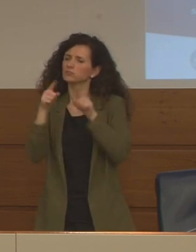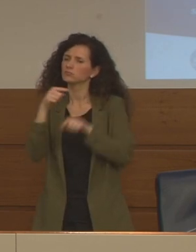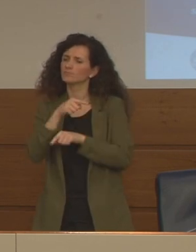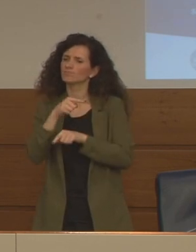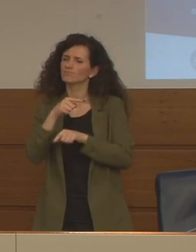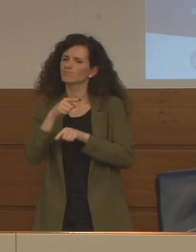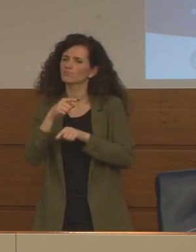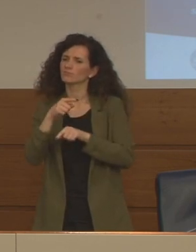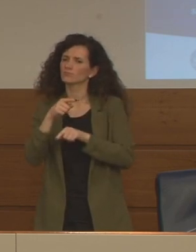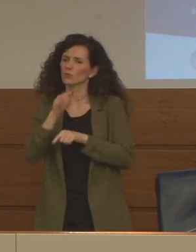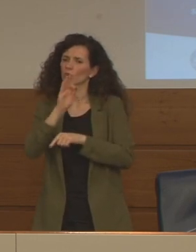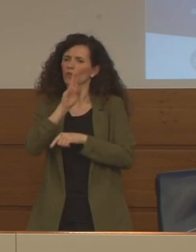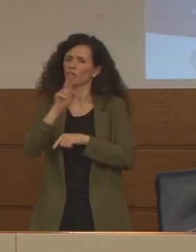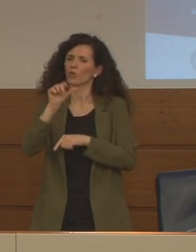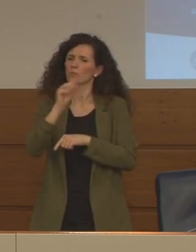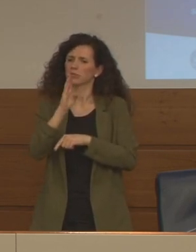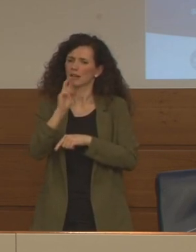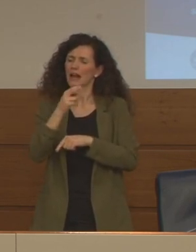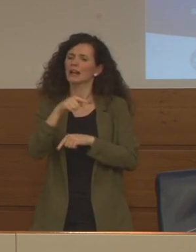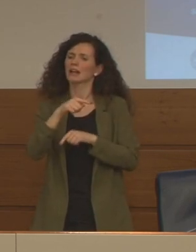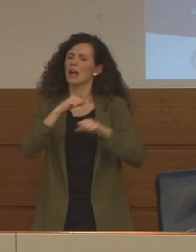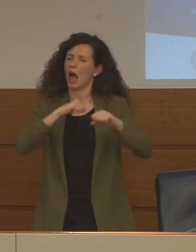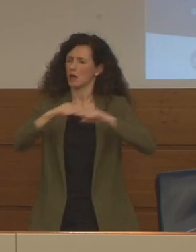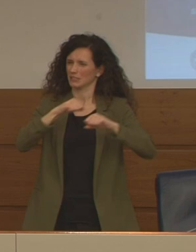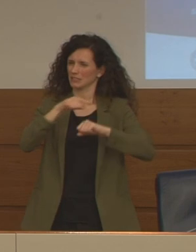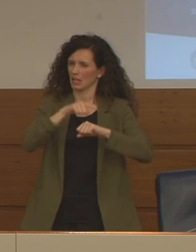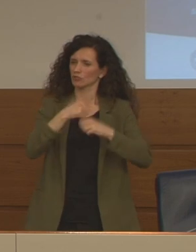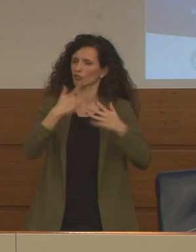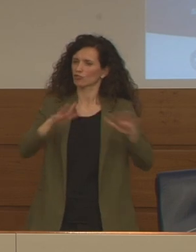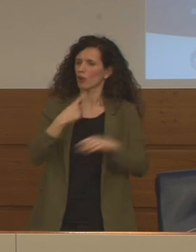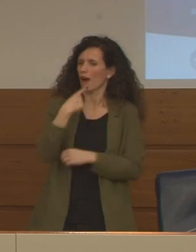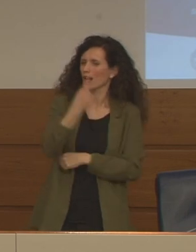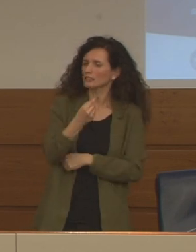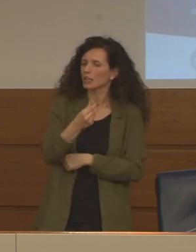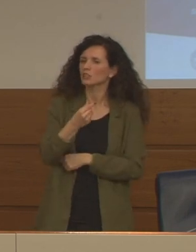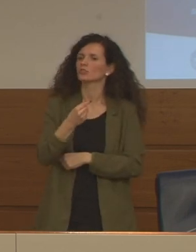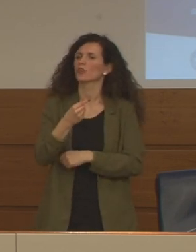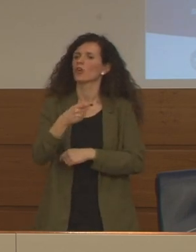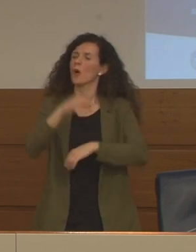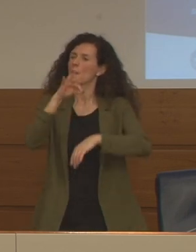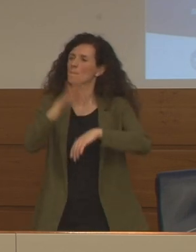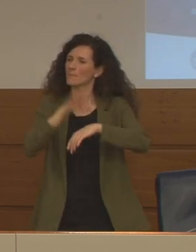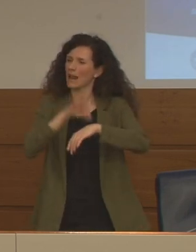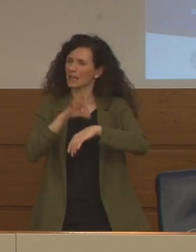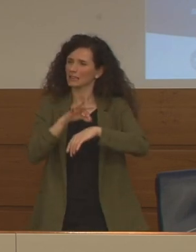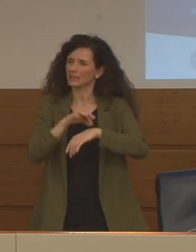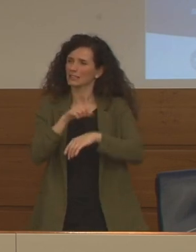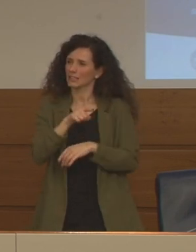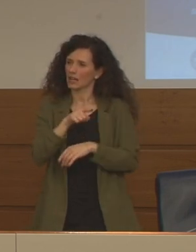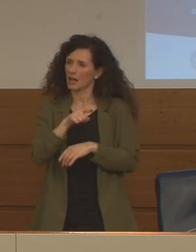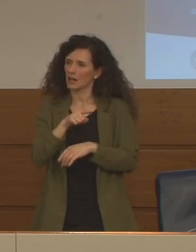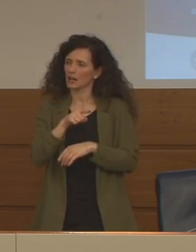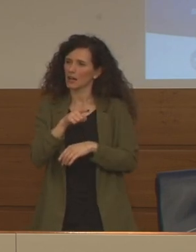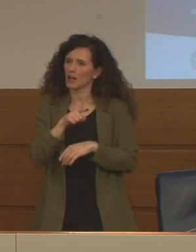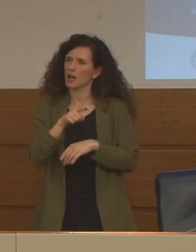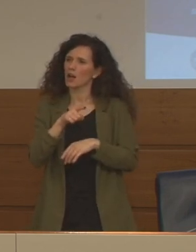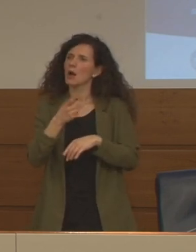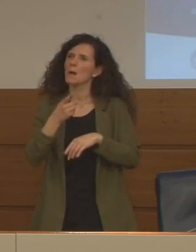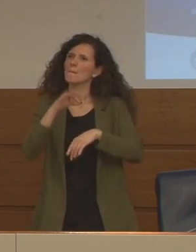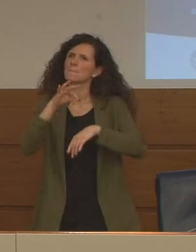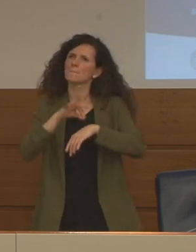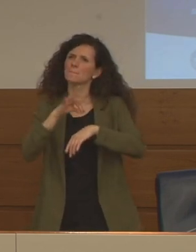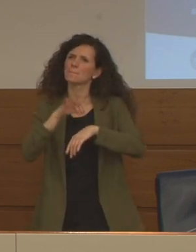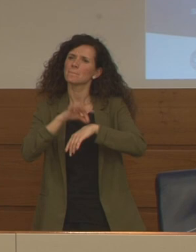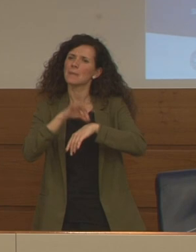è un una malattia da pendolare nel senso